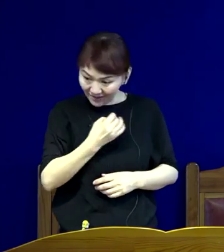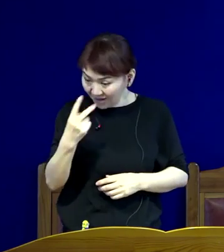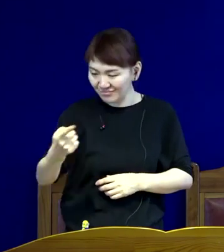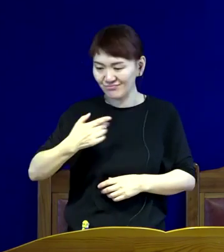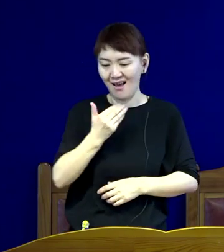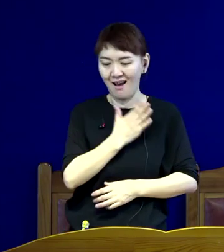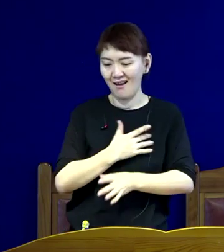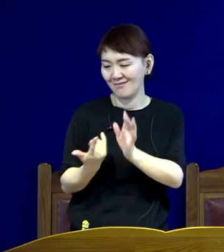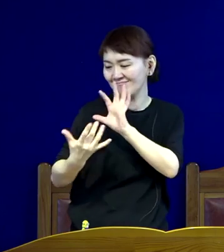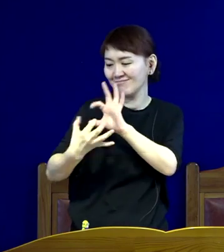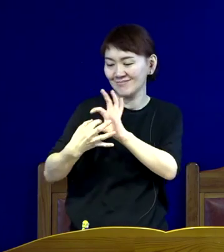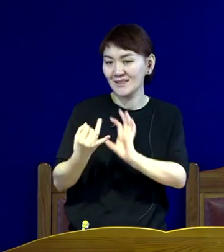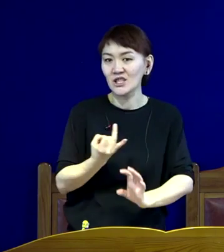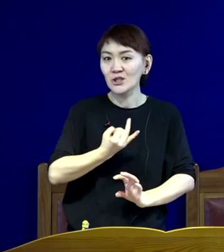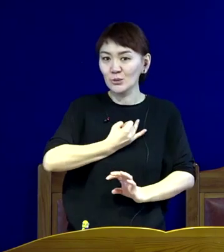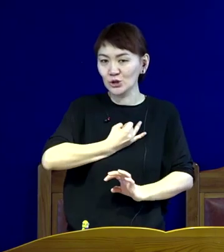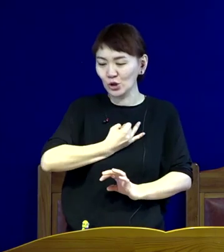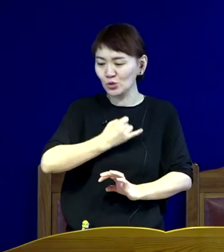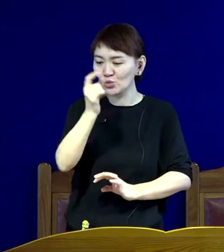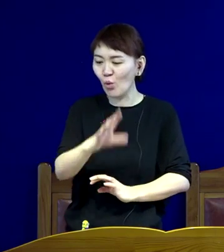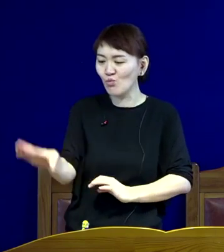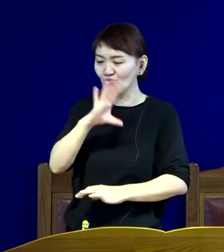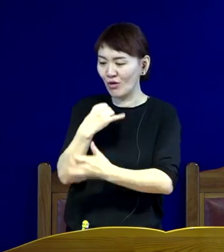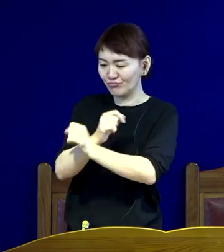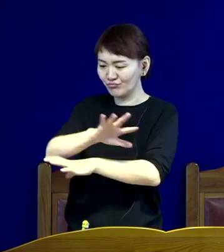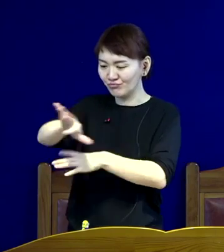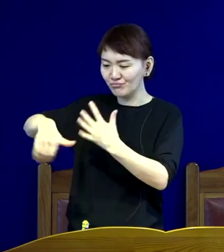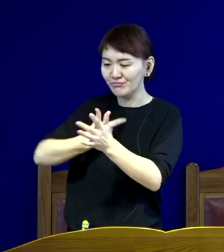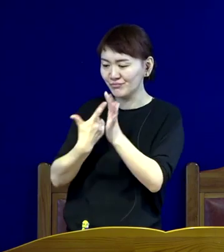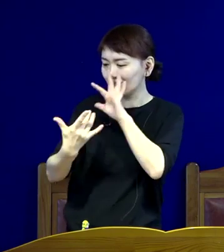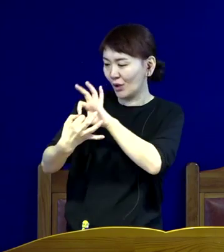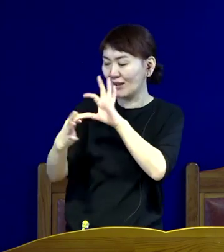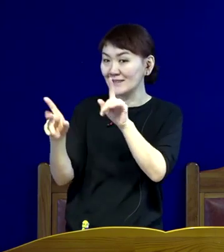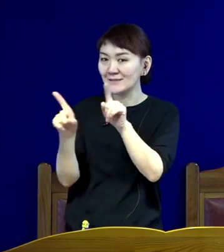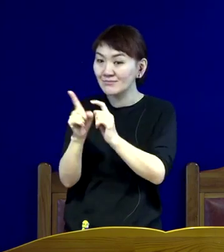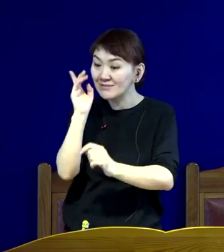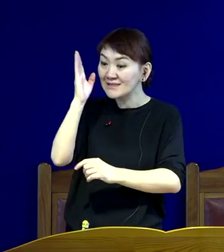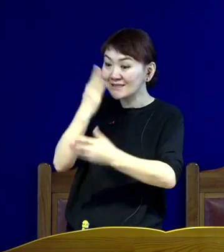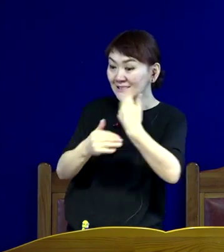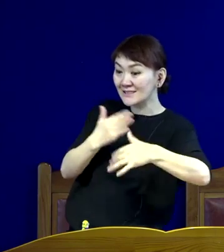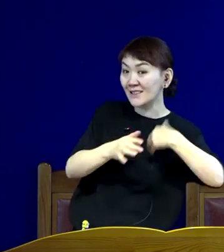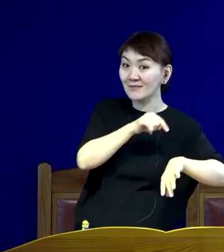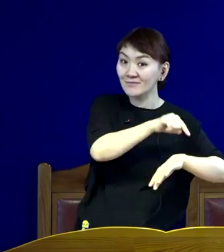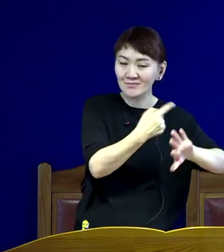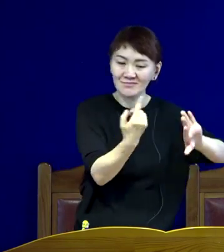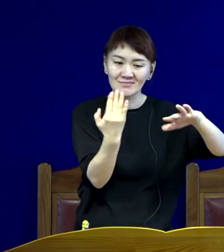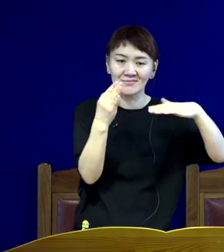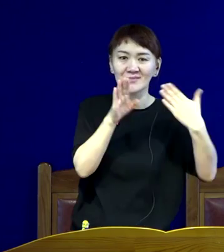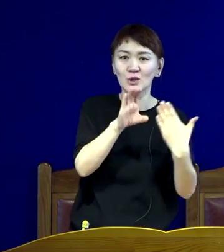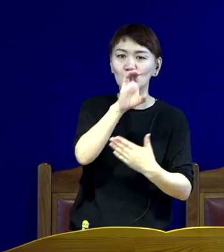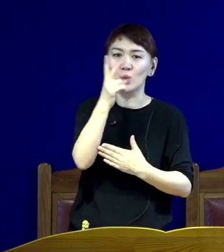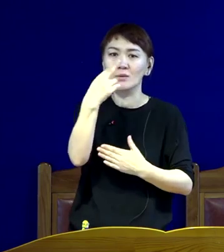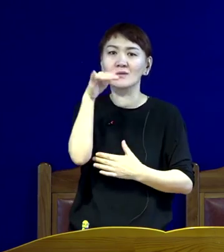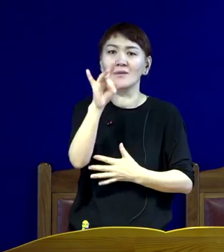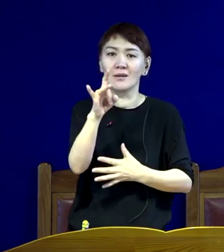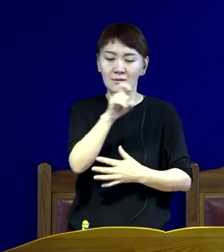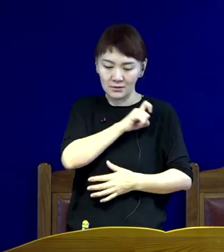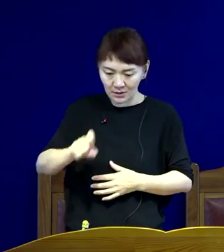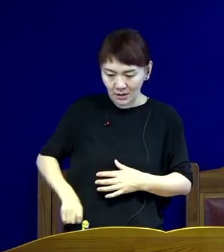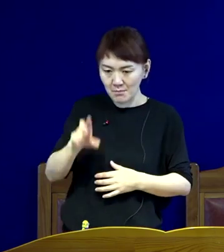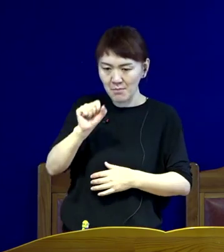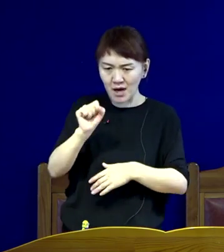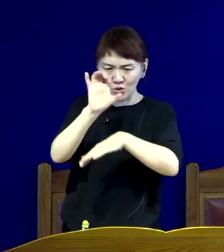болгоно гэдгийг нь сүудэр болгож тайлбарлаж өгч байгаа. Тийм учраас Христ ба чуулганы талаар хэлж байна. Энэ бол